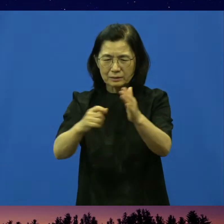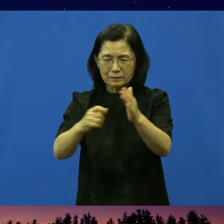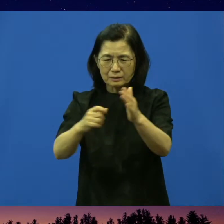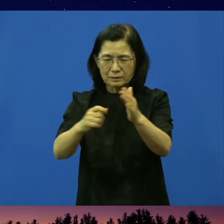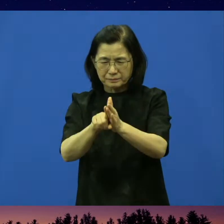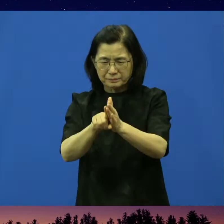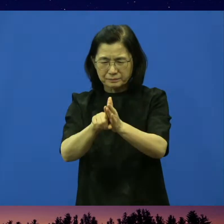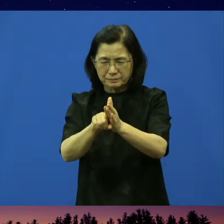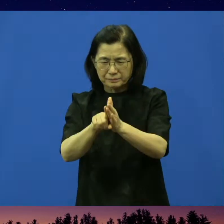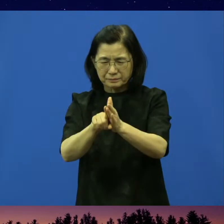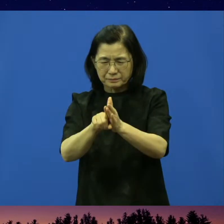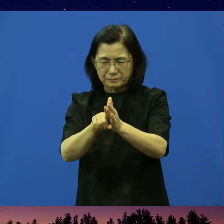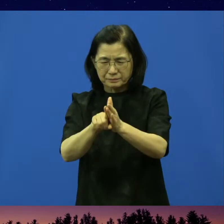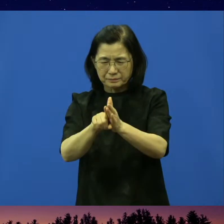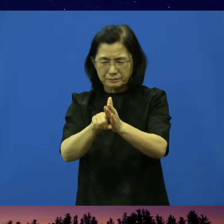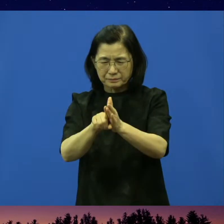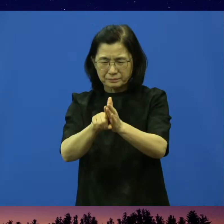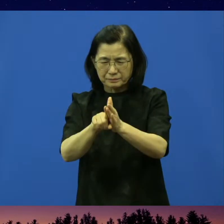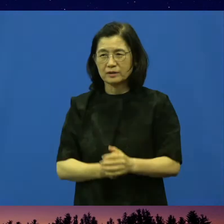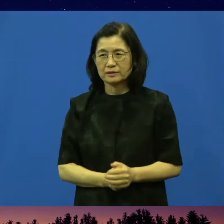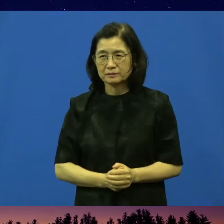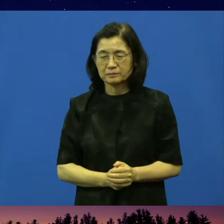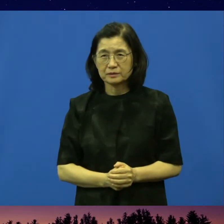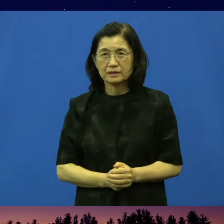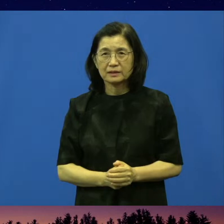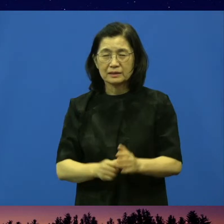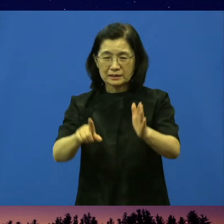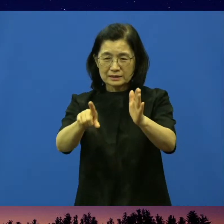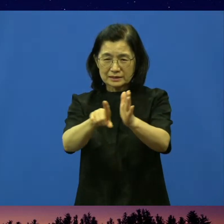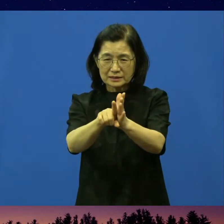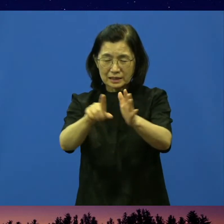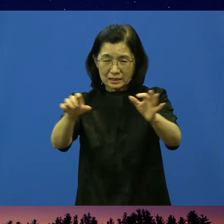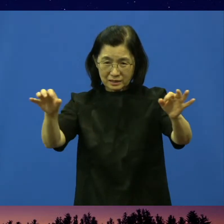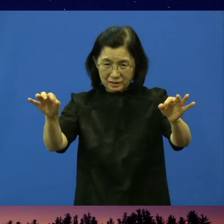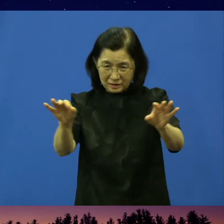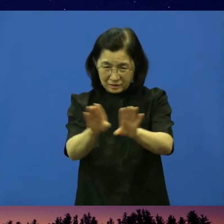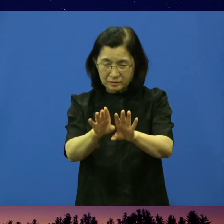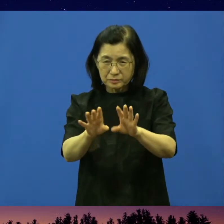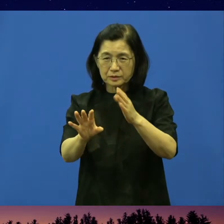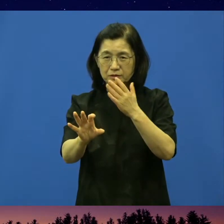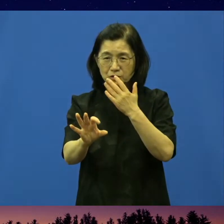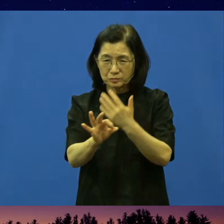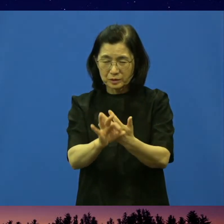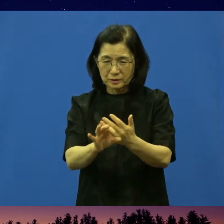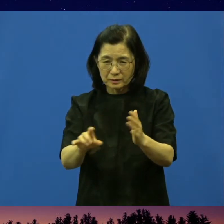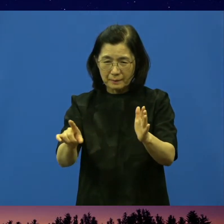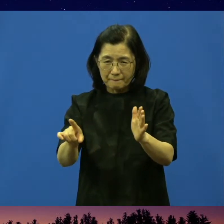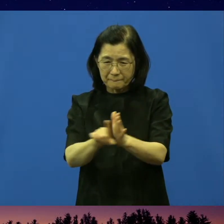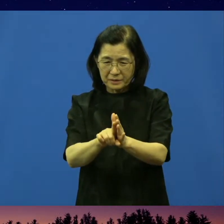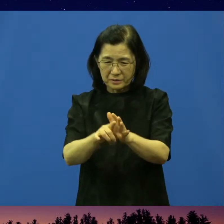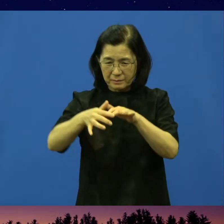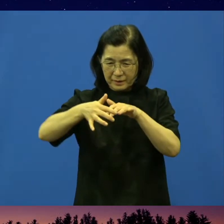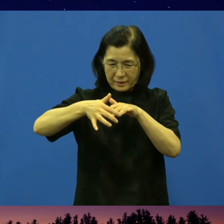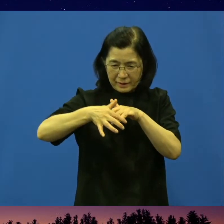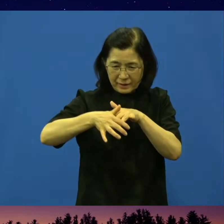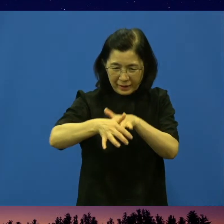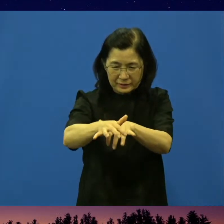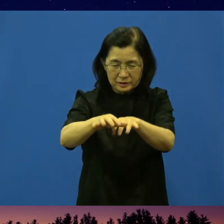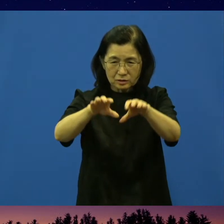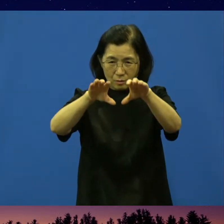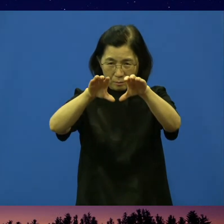그러니까 신앙이 사라지면 믿음의 행진은 멈추게 돼요. 그리고